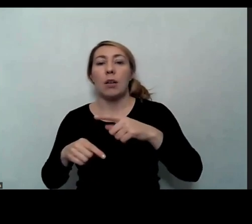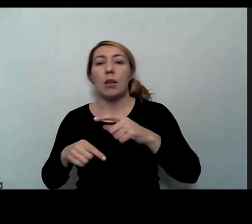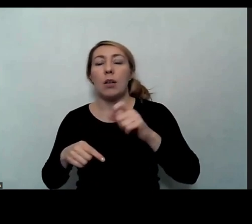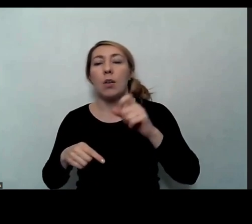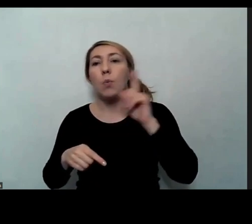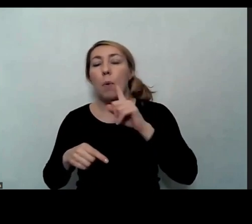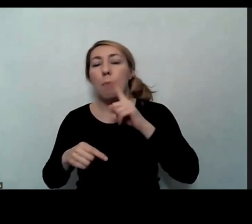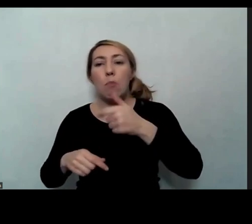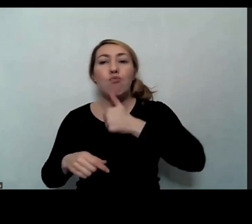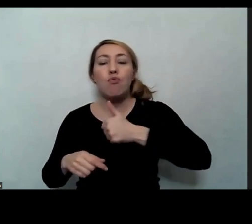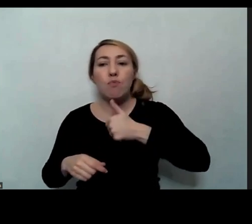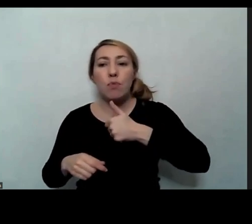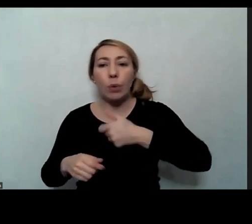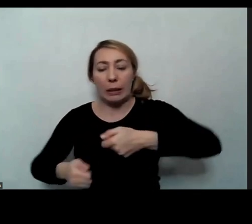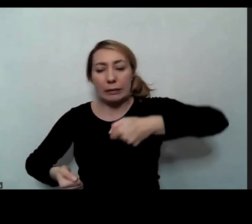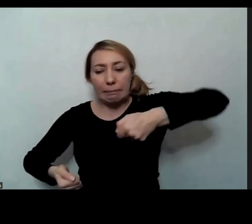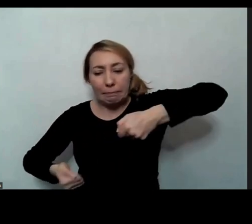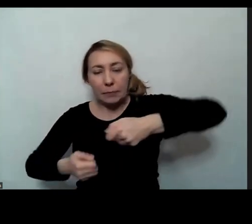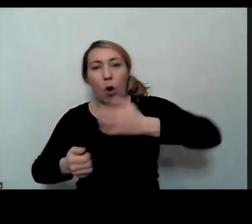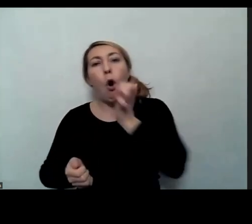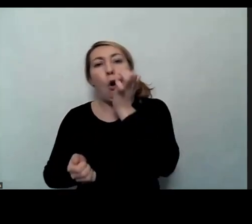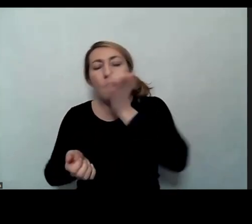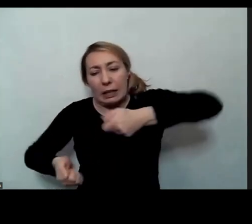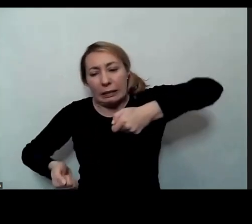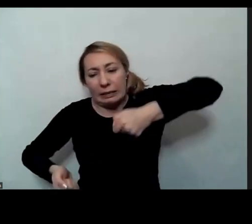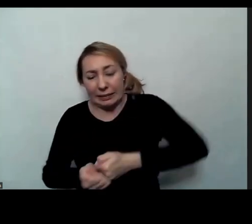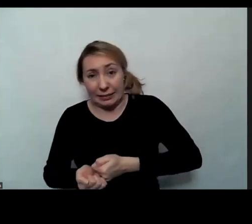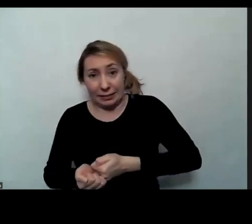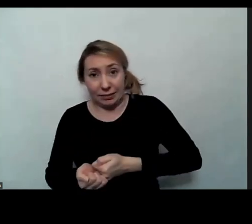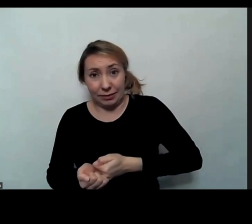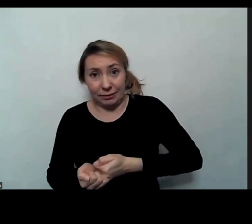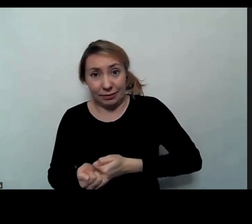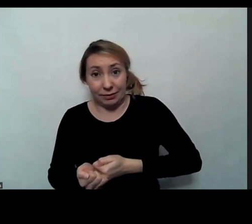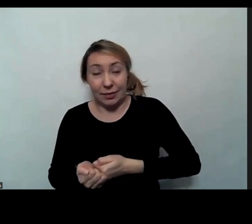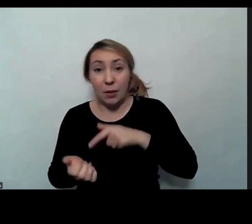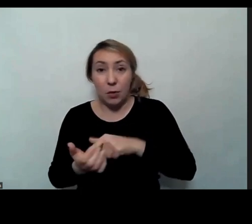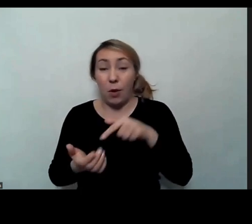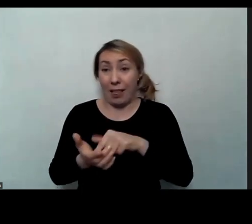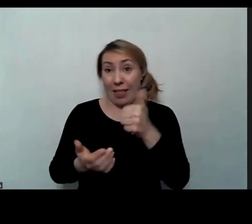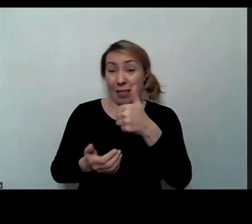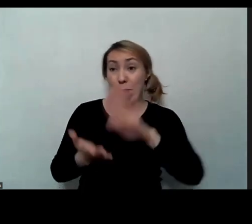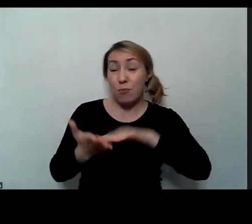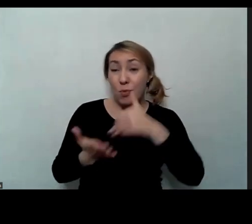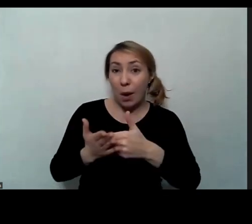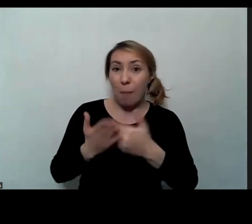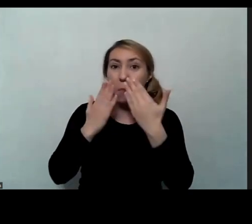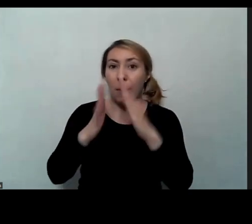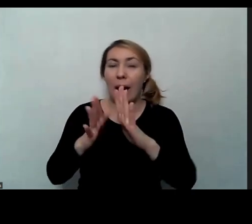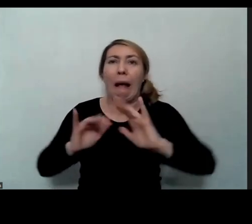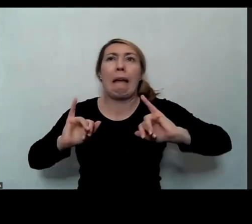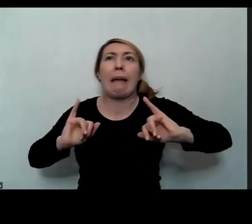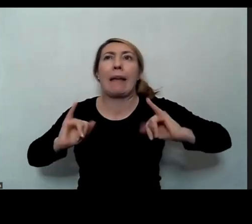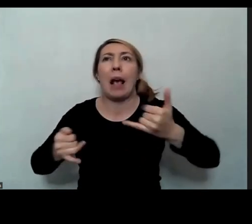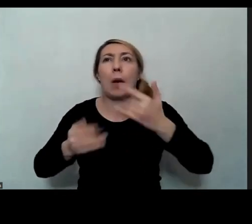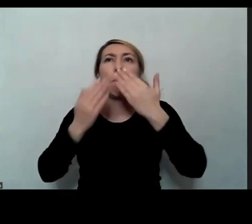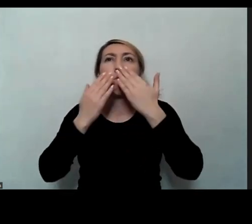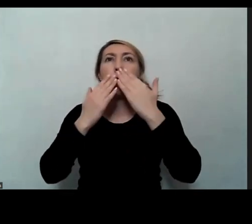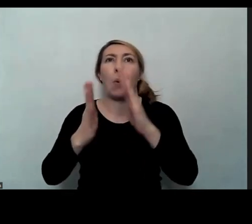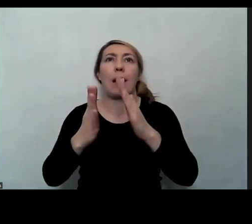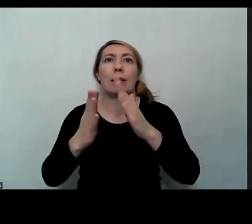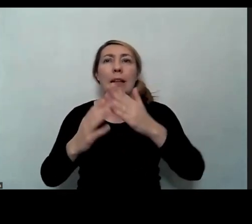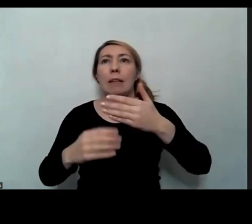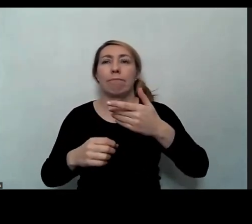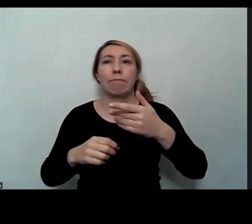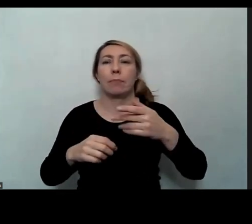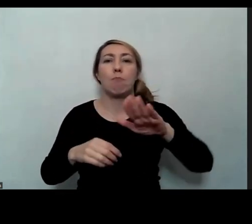orzech, tak? I teraz to było jeden z przykładów, który pokazywał, jak zobrazować twardy, tak? Ten